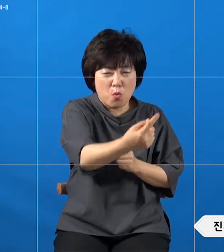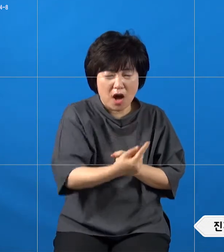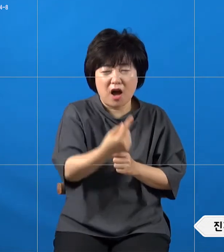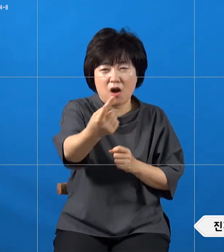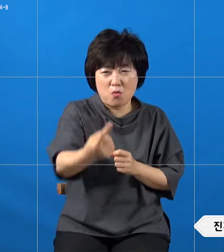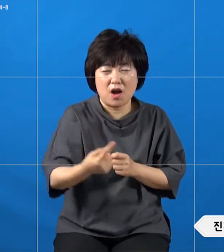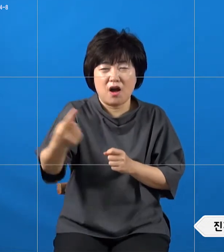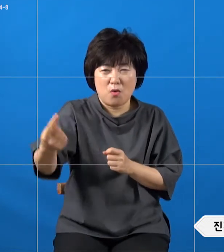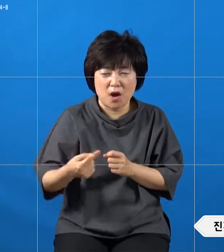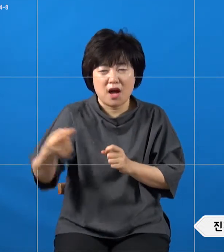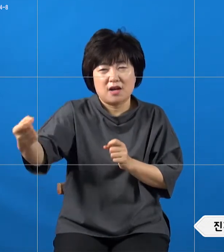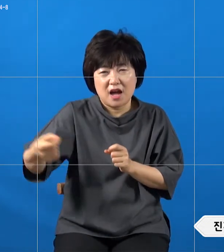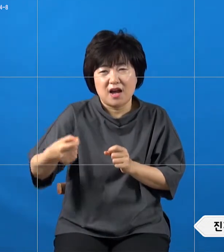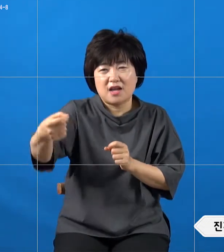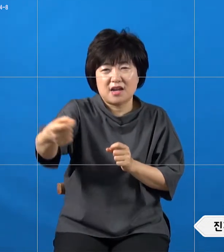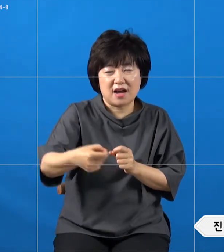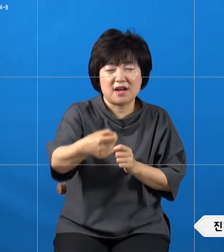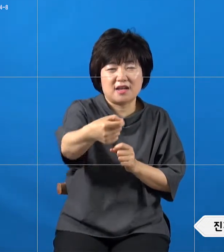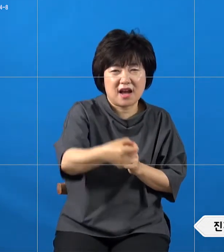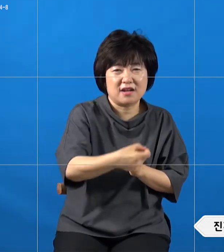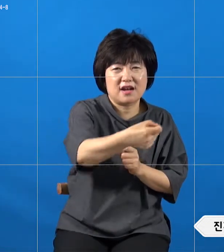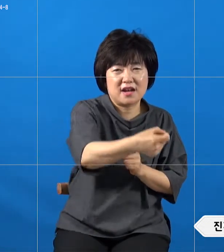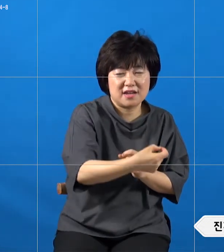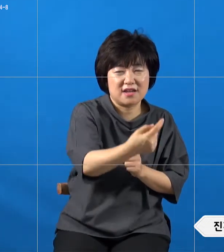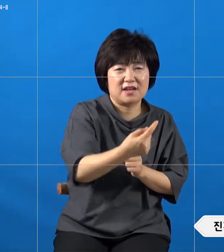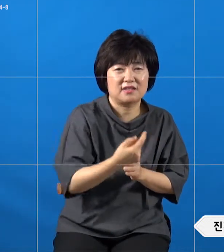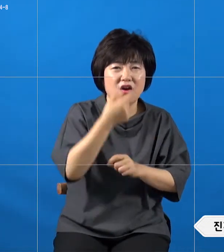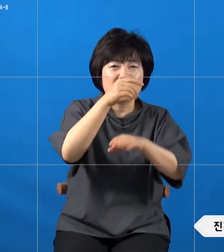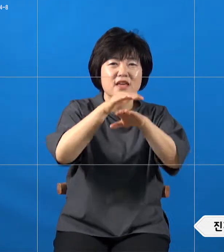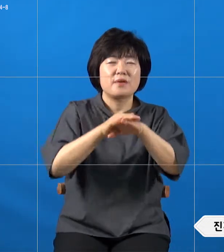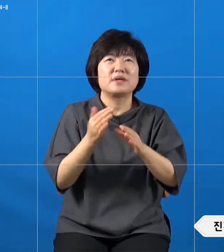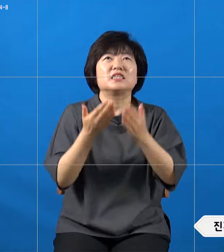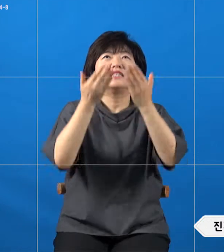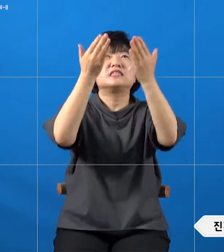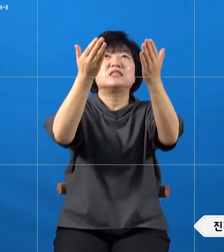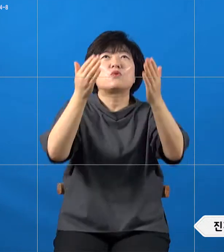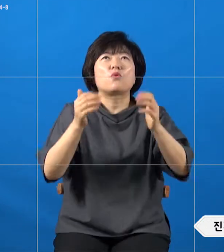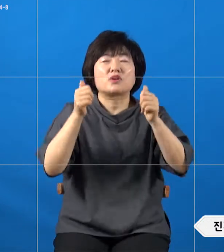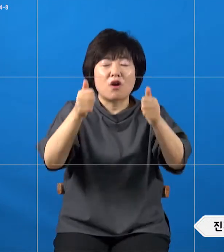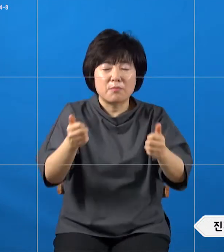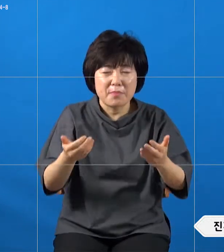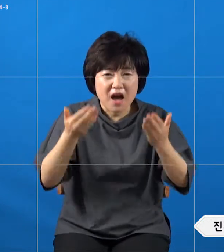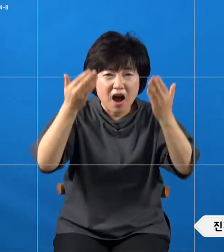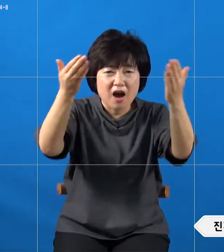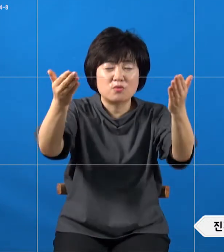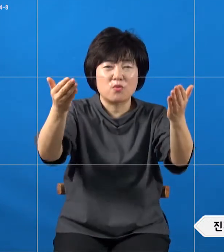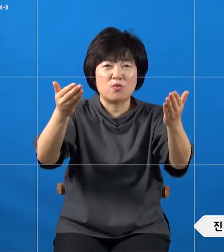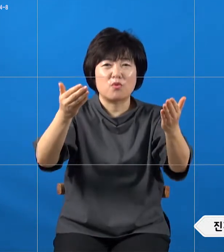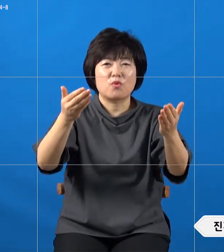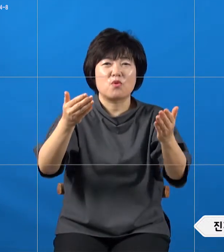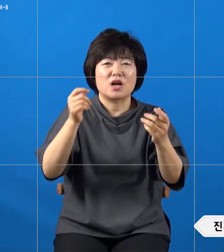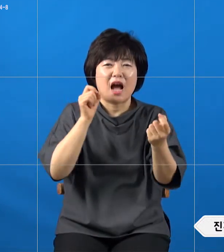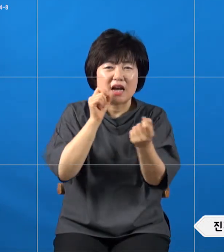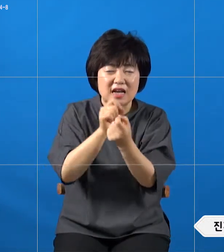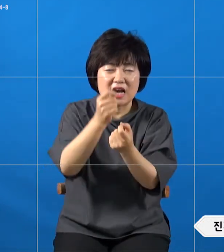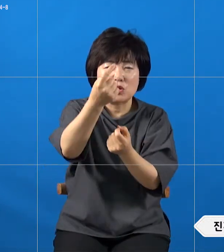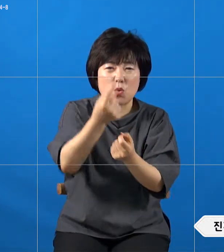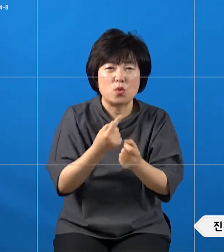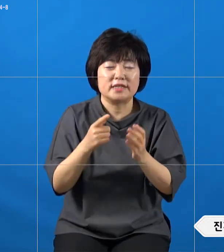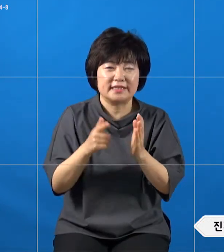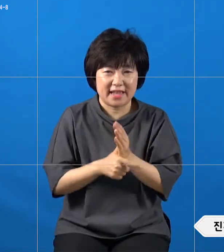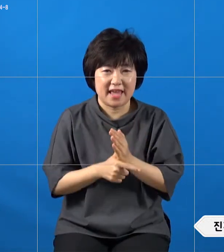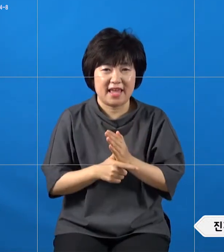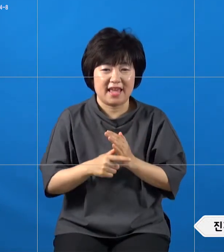앞에 다가올 때, 가까이 갈 때, 그를 예배하며 경배하며 주님 앞에 나아갈 때,